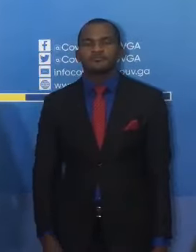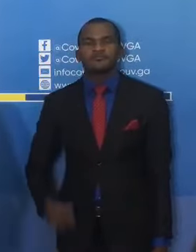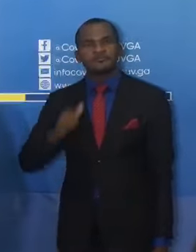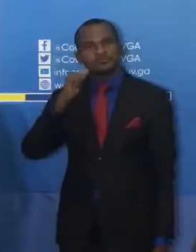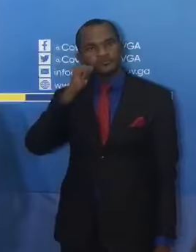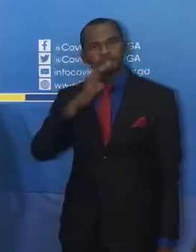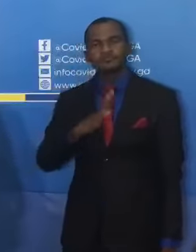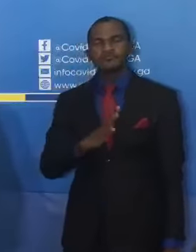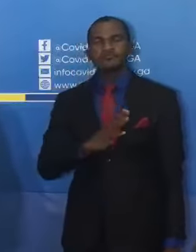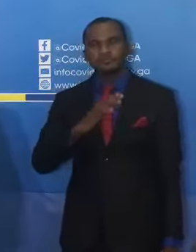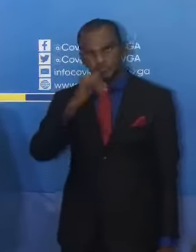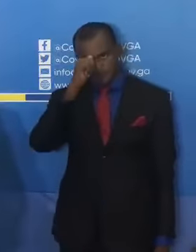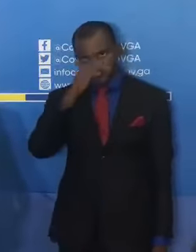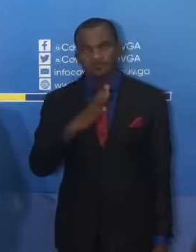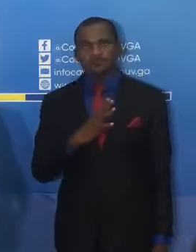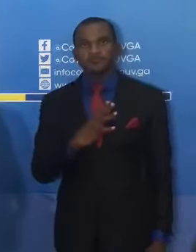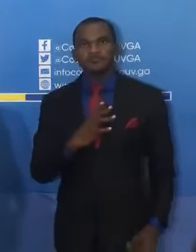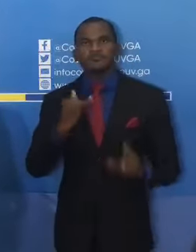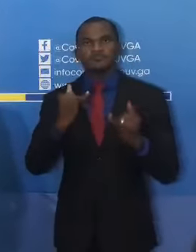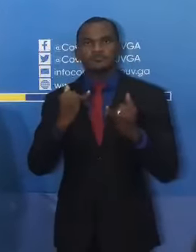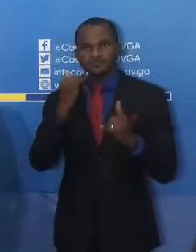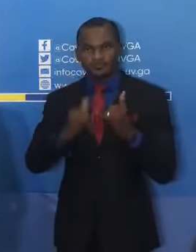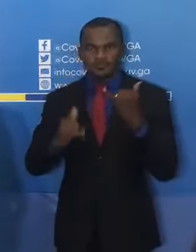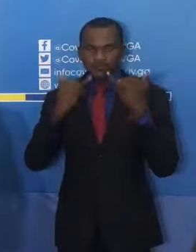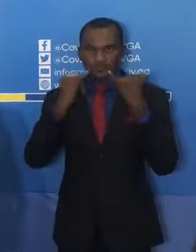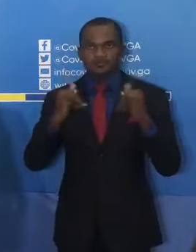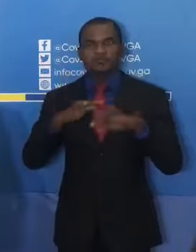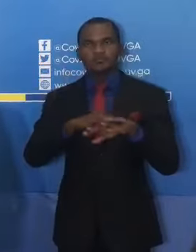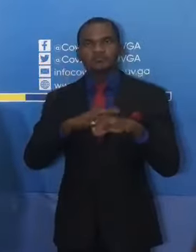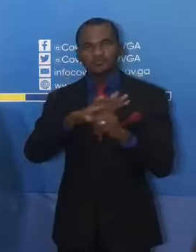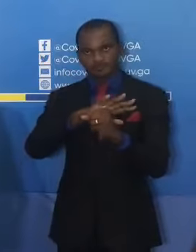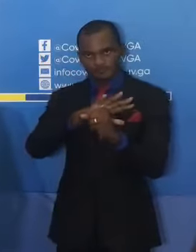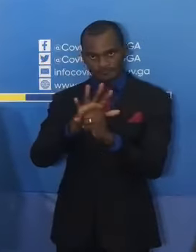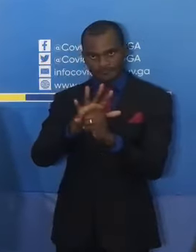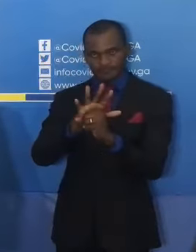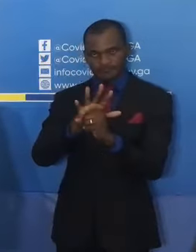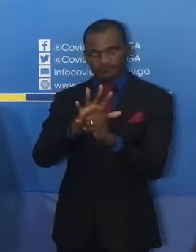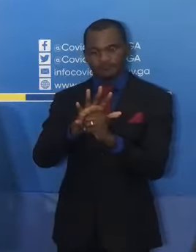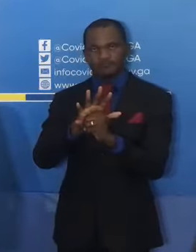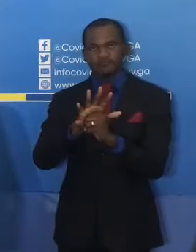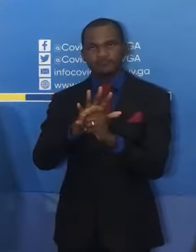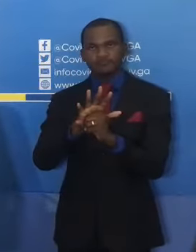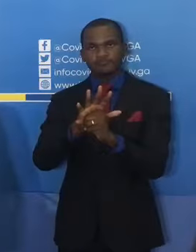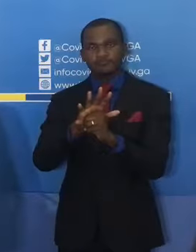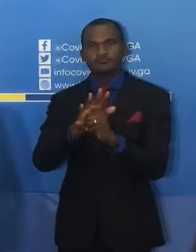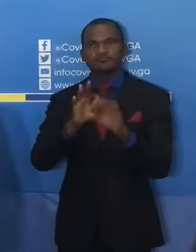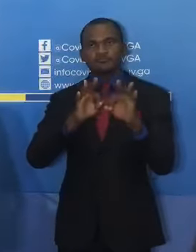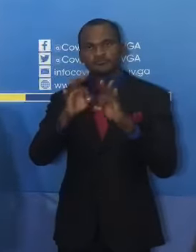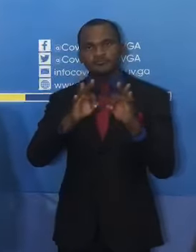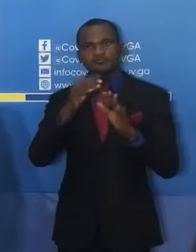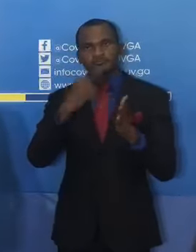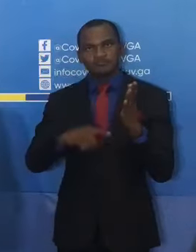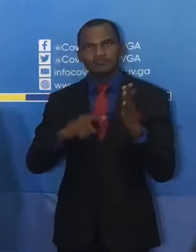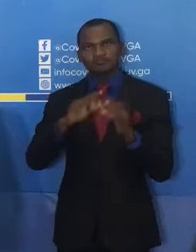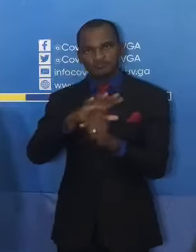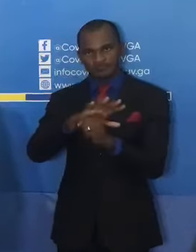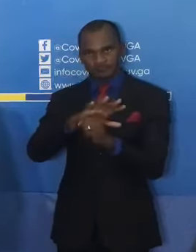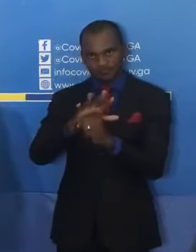Mesdames et messieurs, les dernières informations sur le Covid-19 revêtent que le